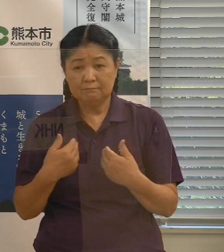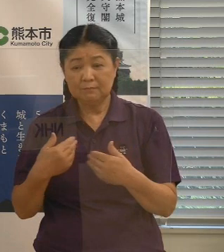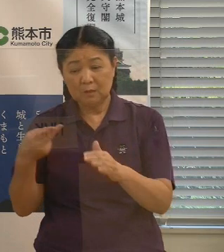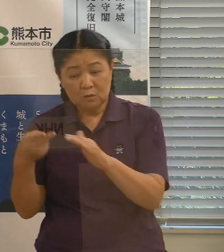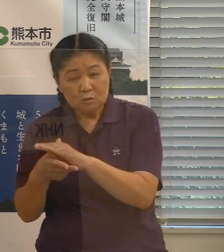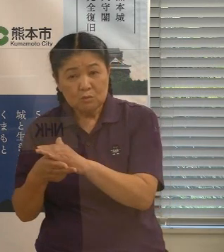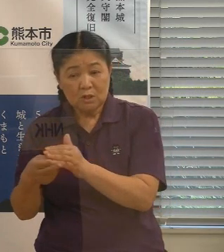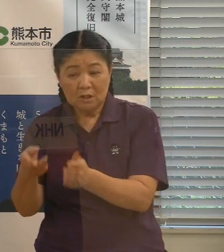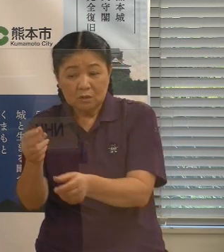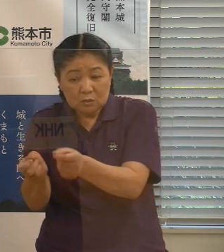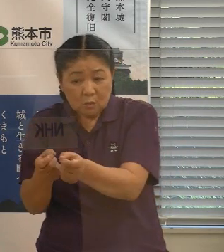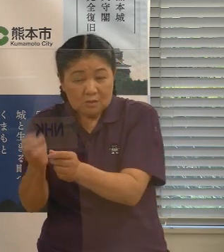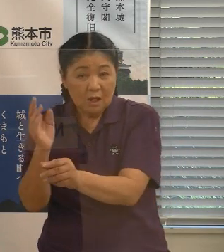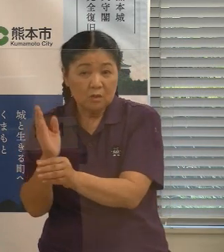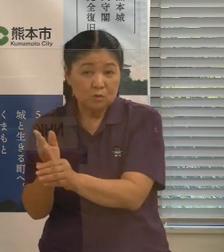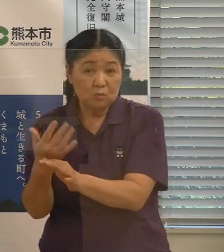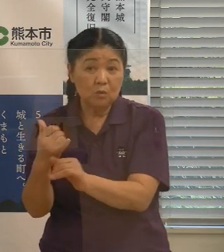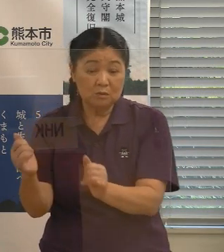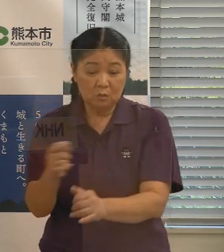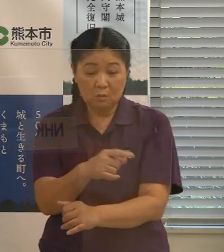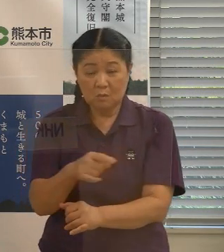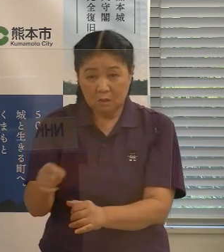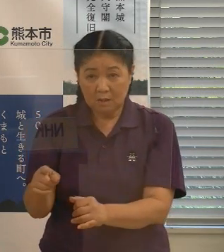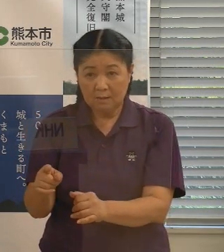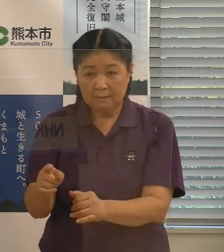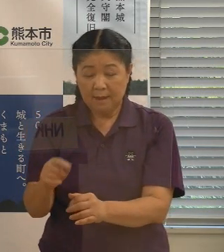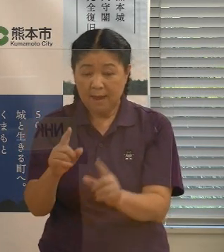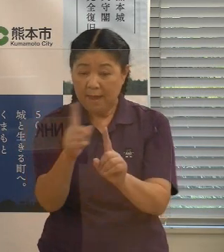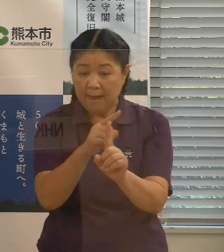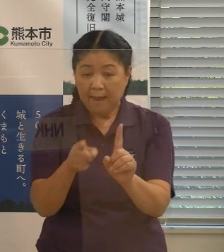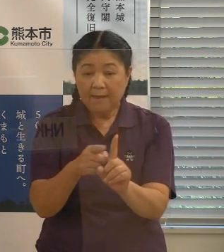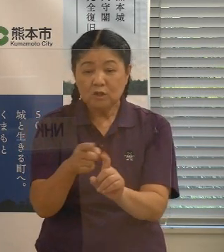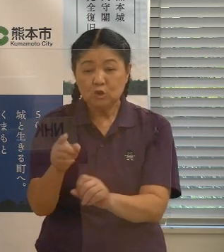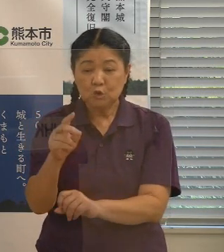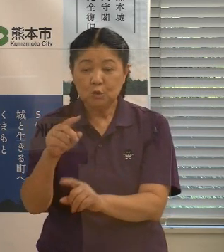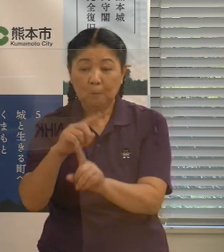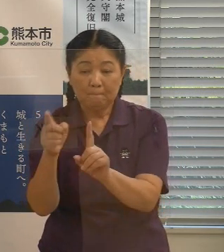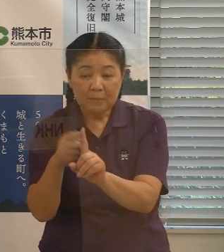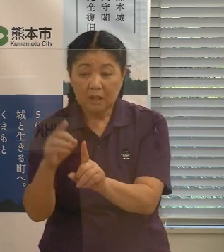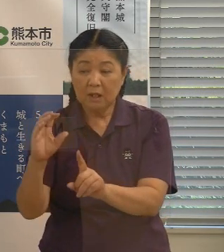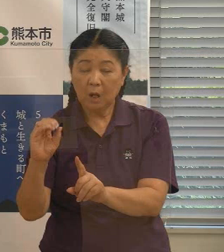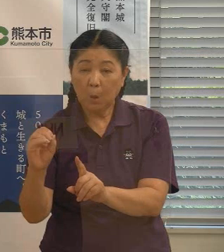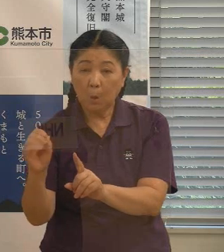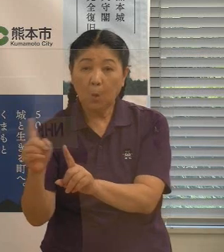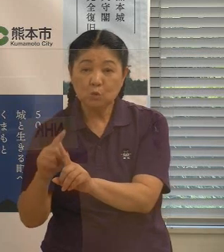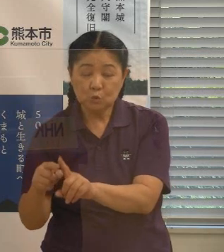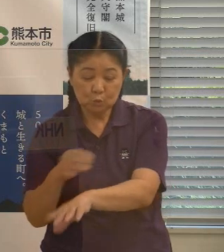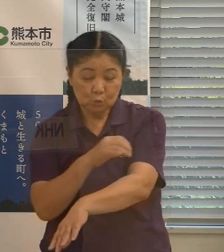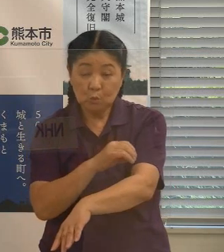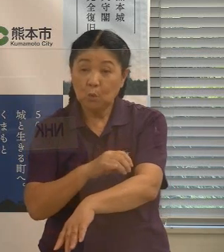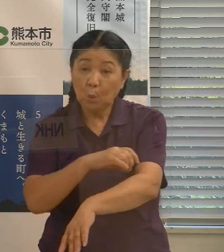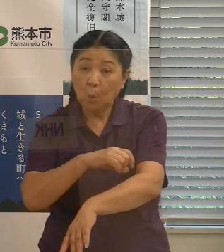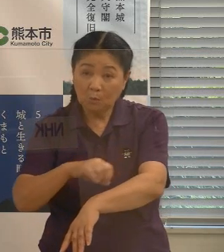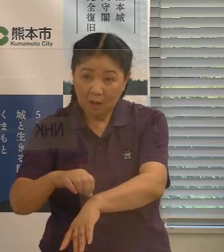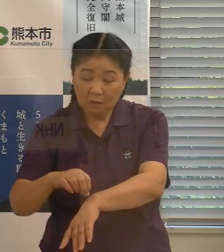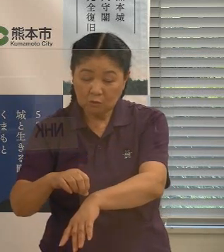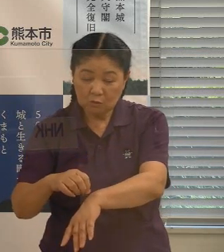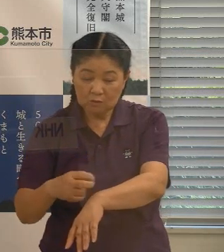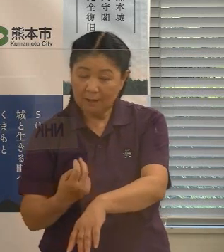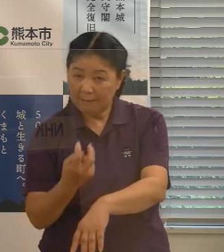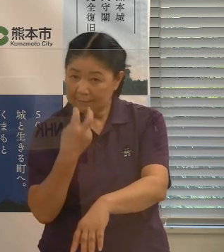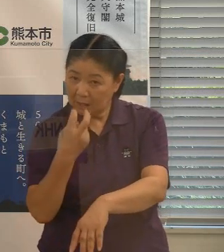の方に対しましては、SPO2、動脈血酸